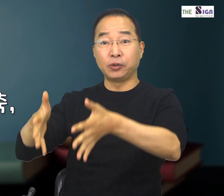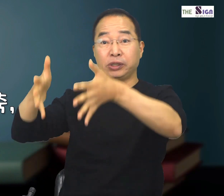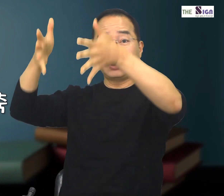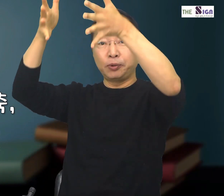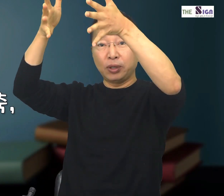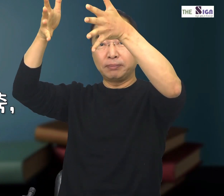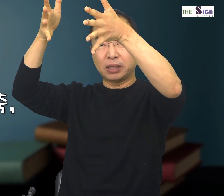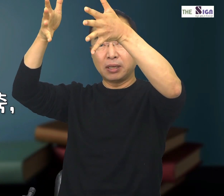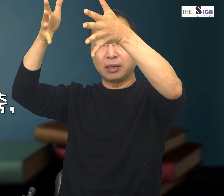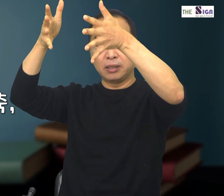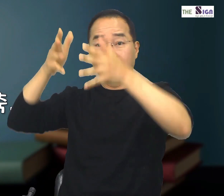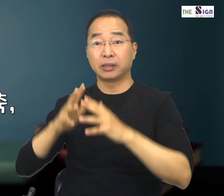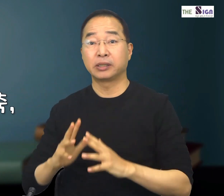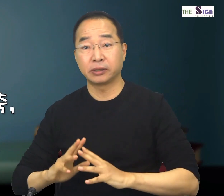식으로 표현합니다. 그래서